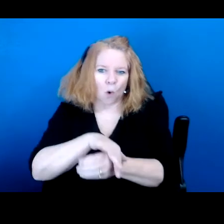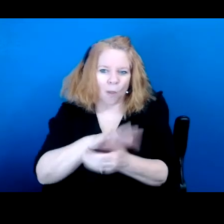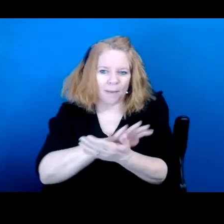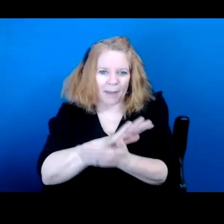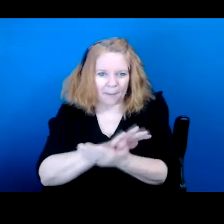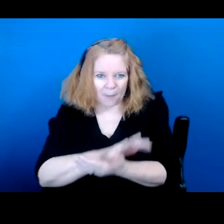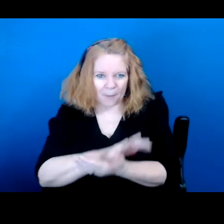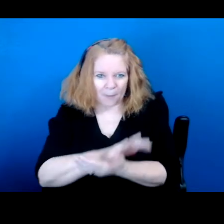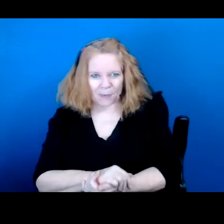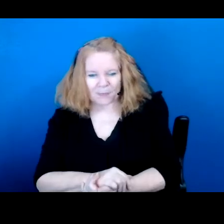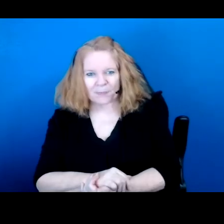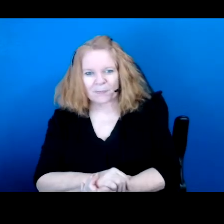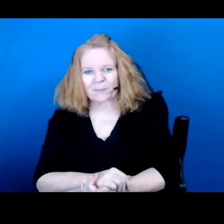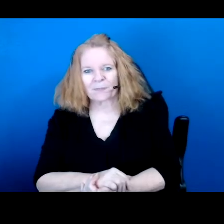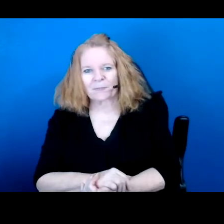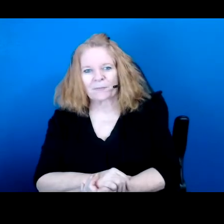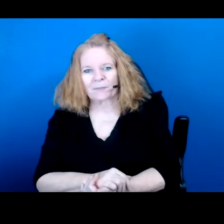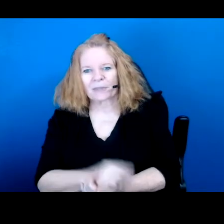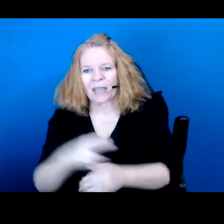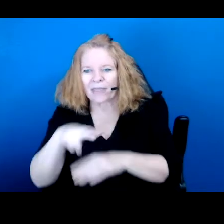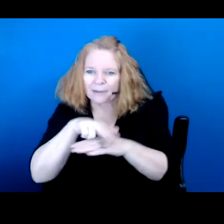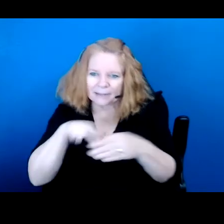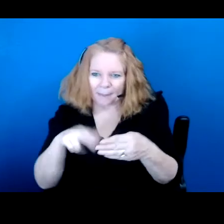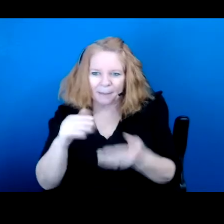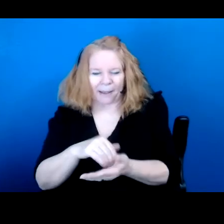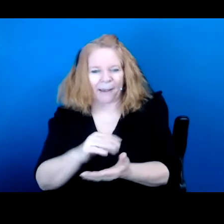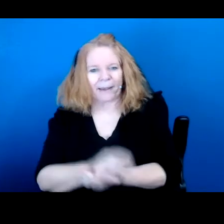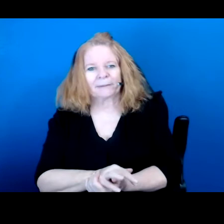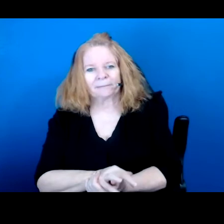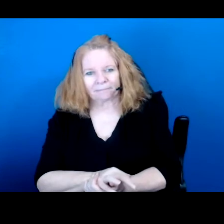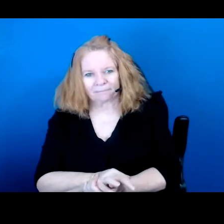dan vuelta y así mismo